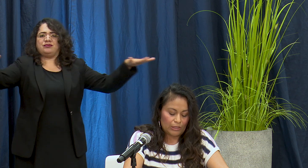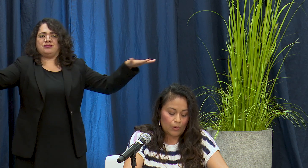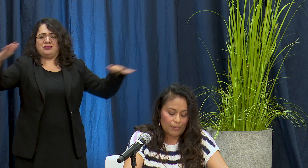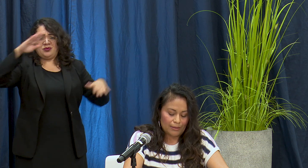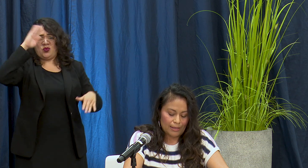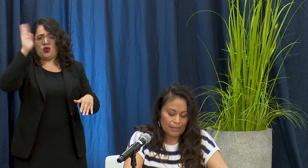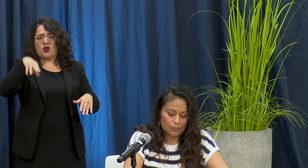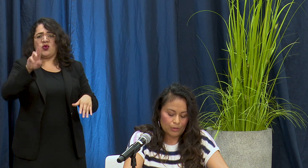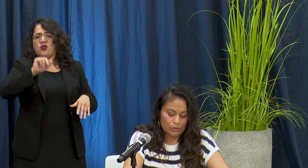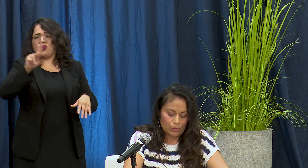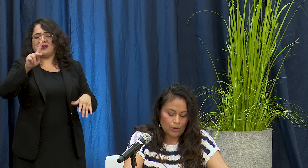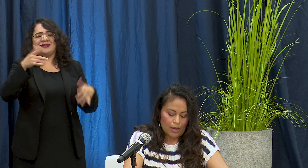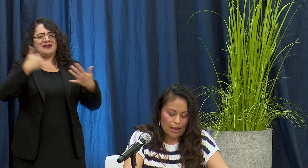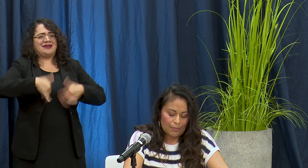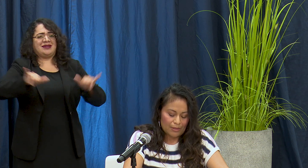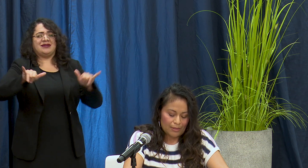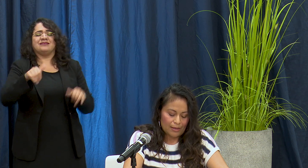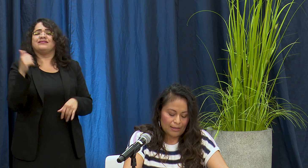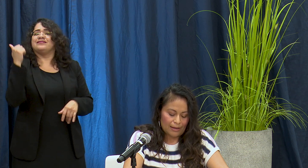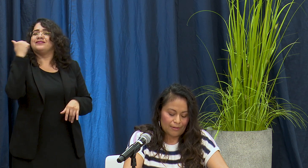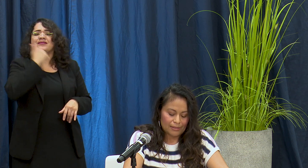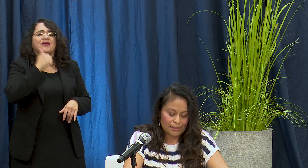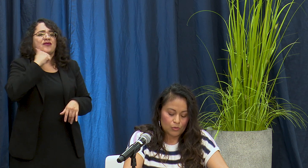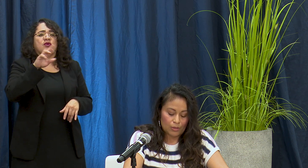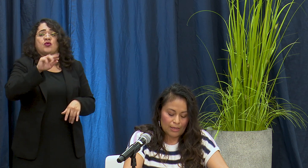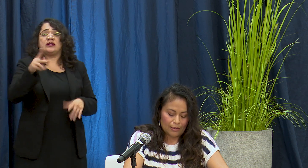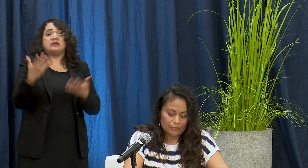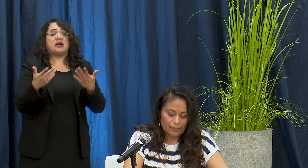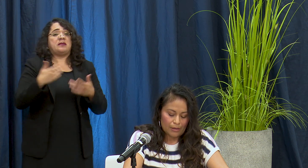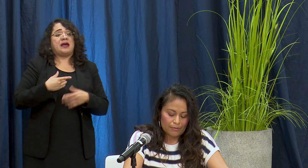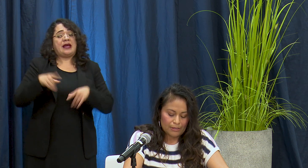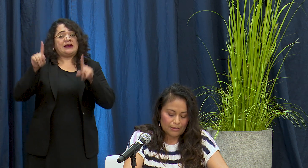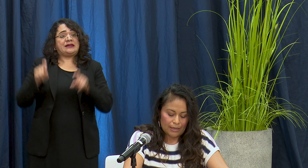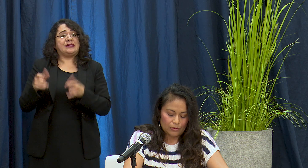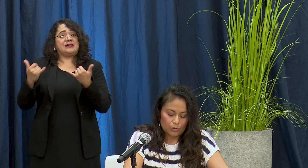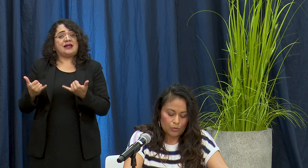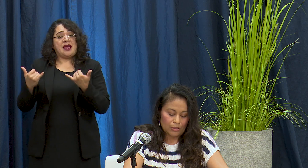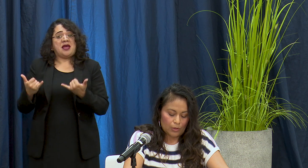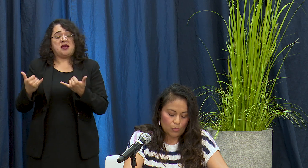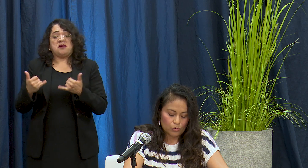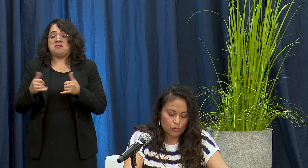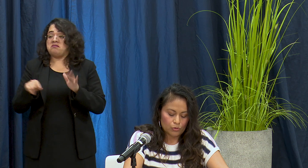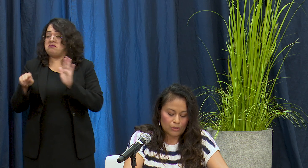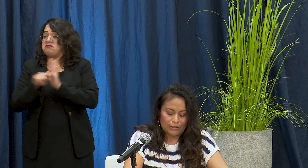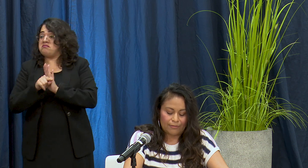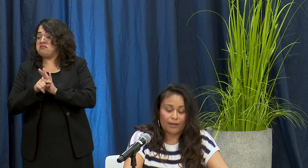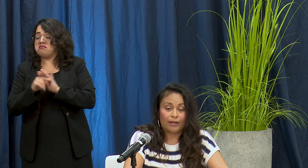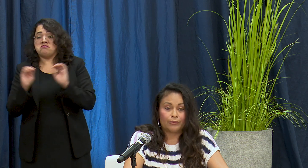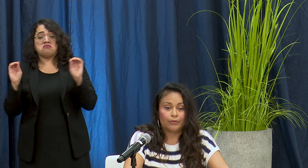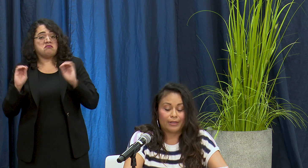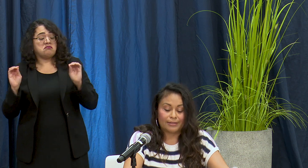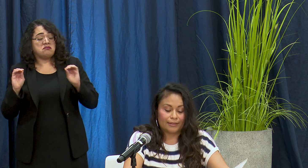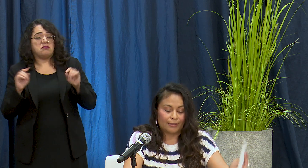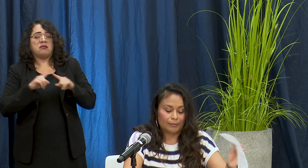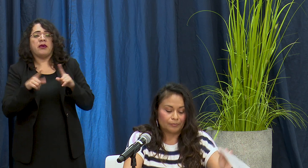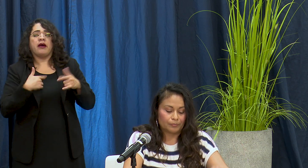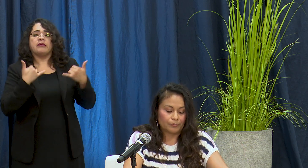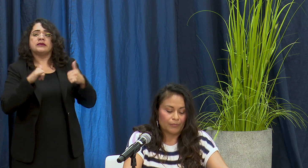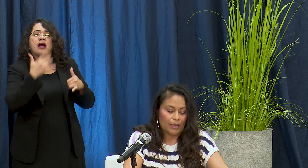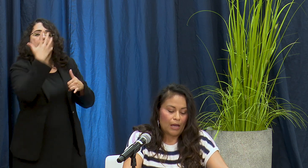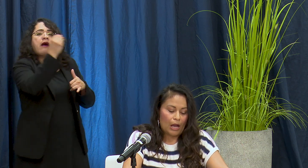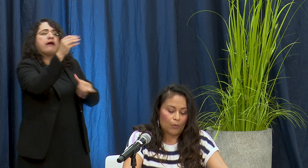estaría continuamente expuesto a medida que avance su día, visitando negocios, trabajando,